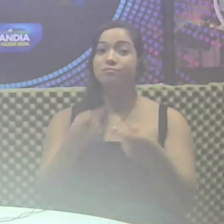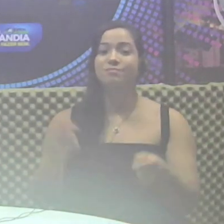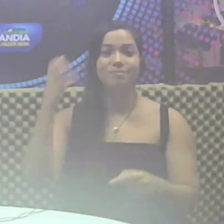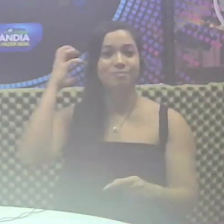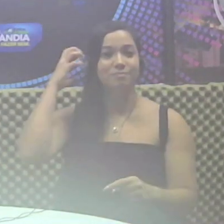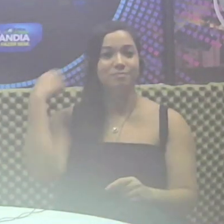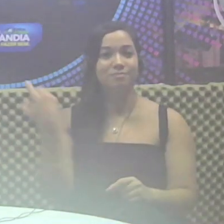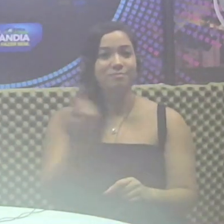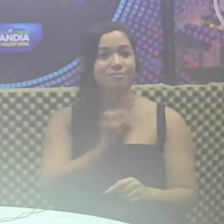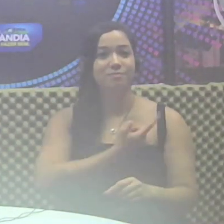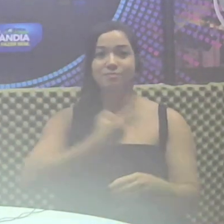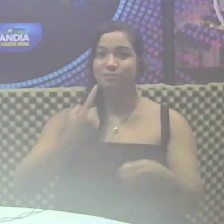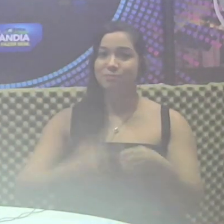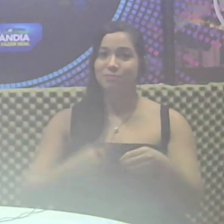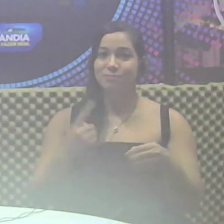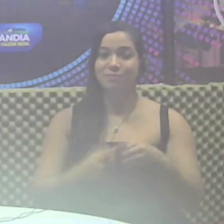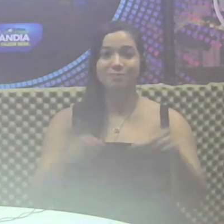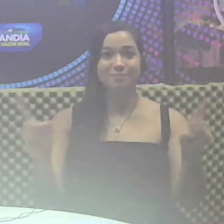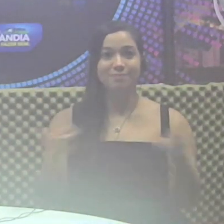Rádio Nossa Cidade.